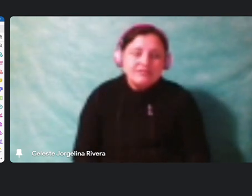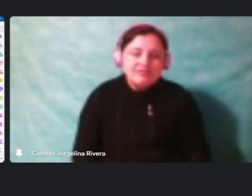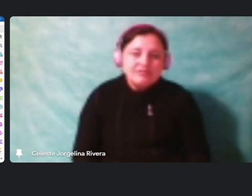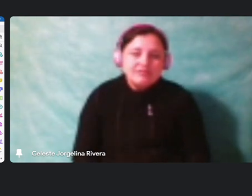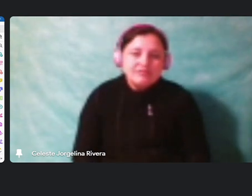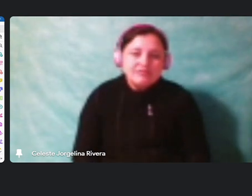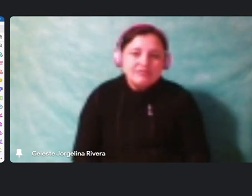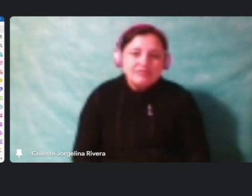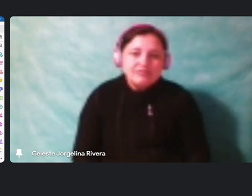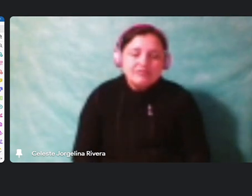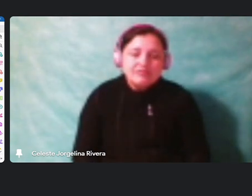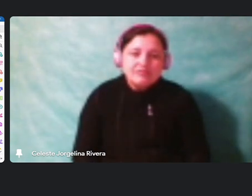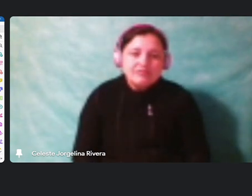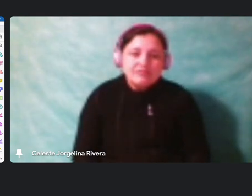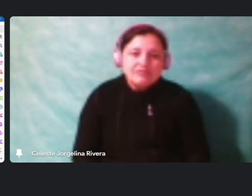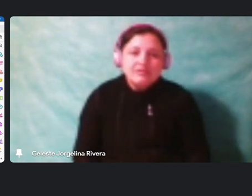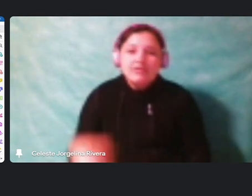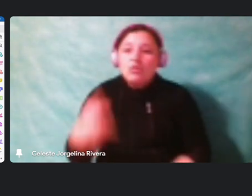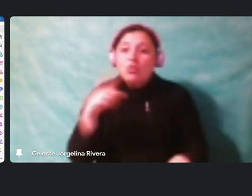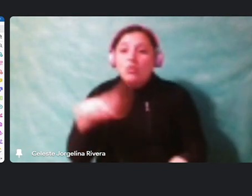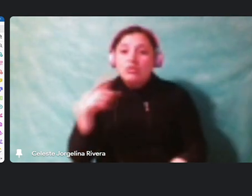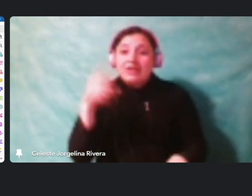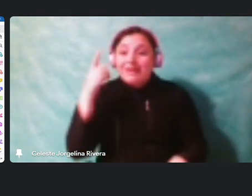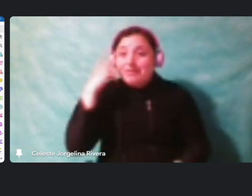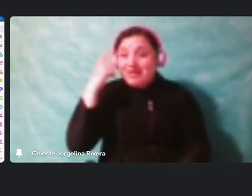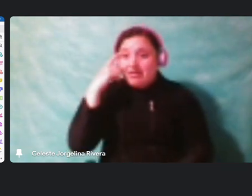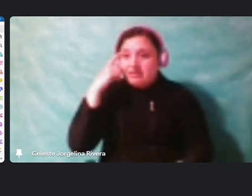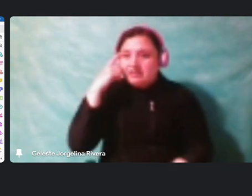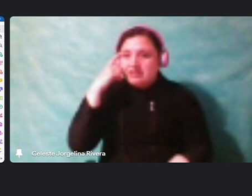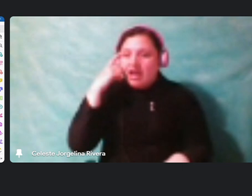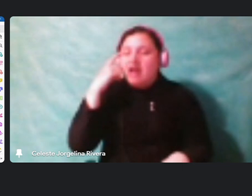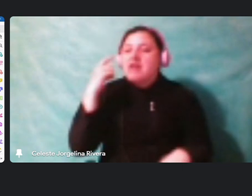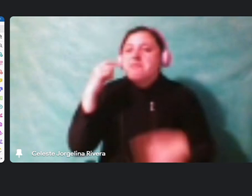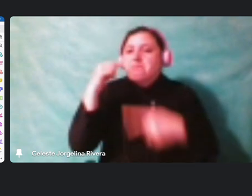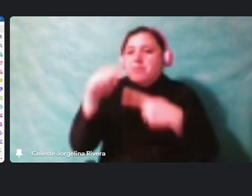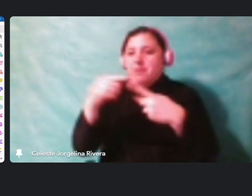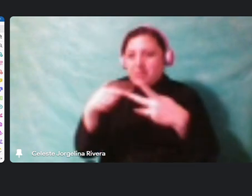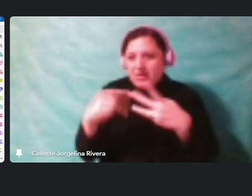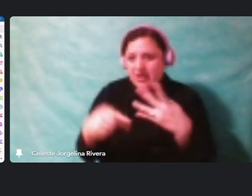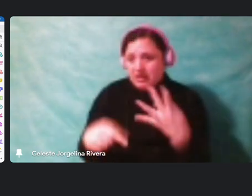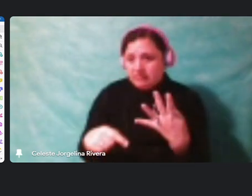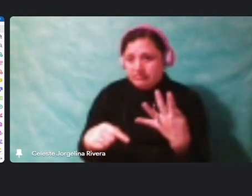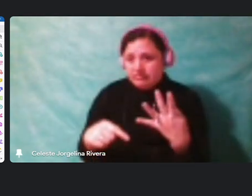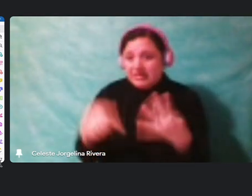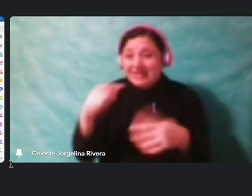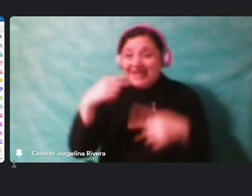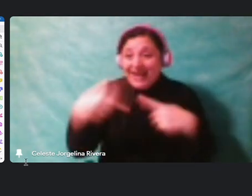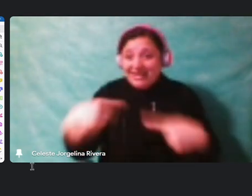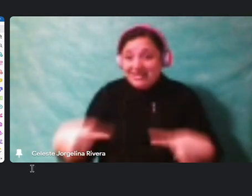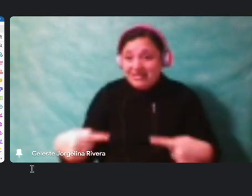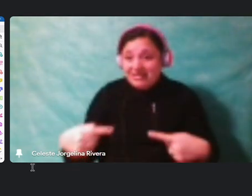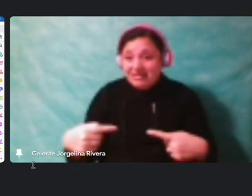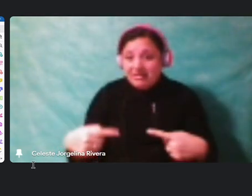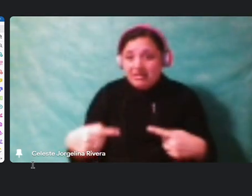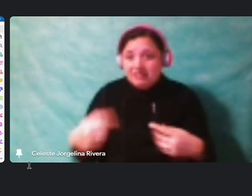tales características, acuérdense que es tales características, que son features, como